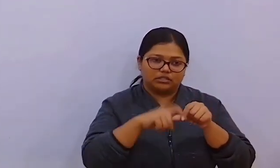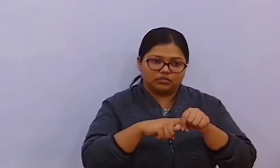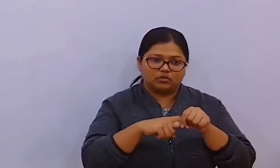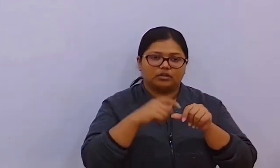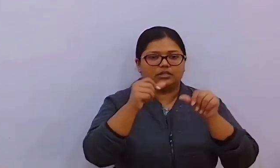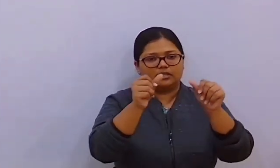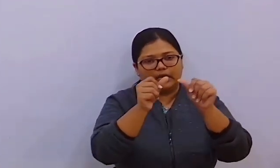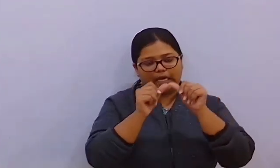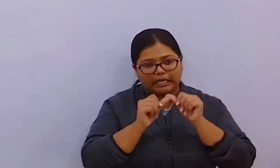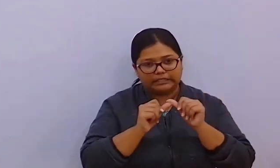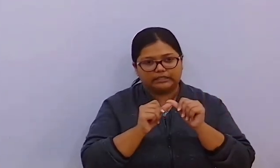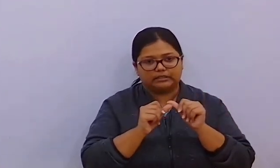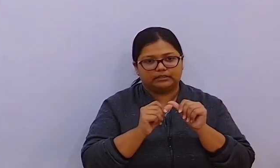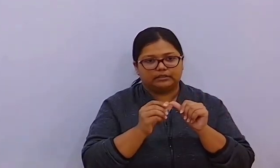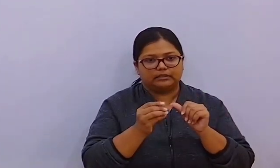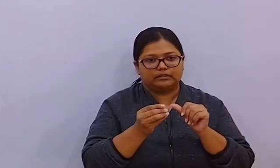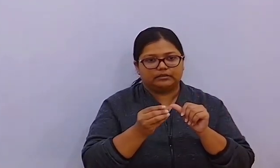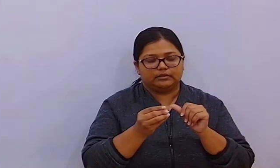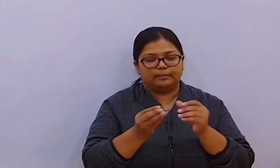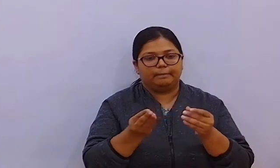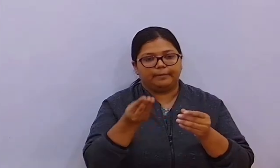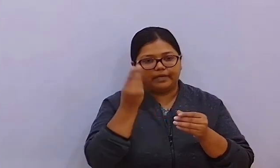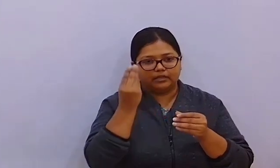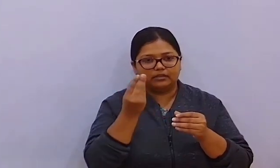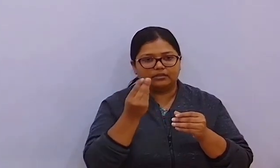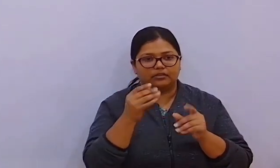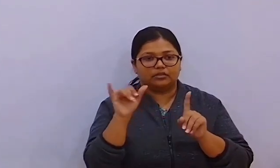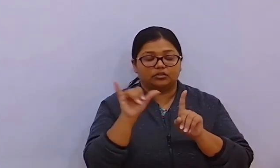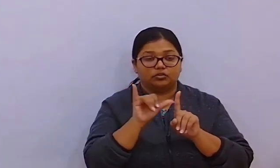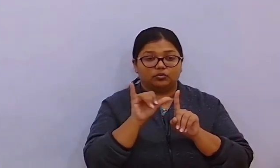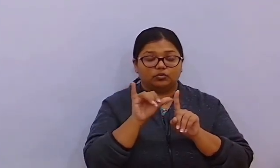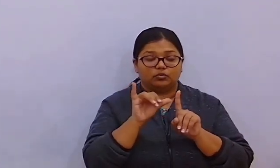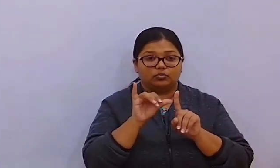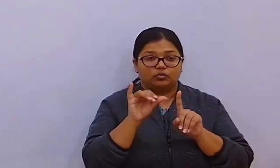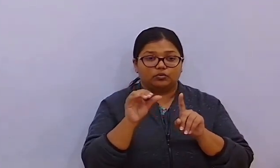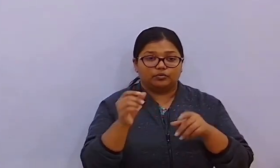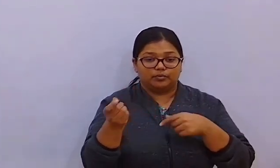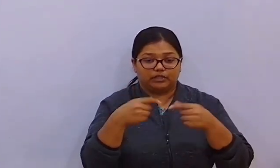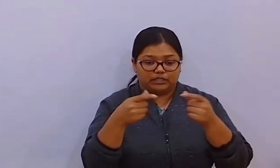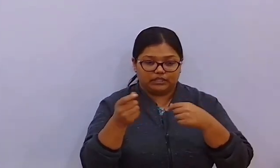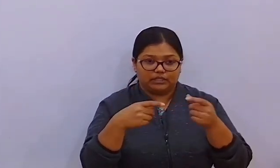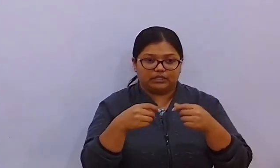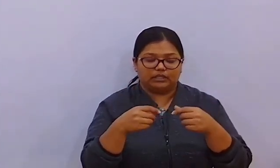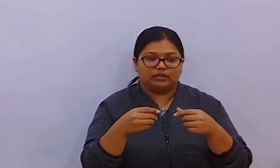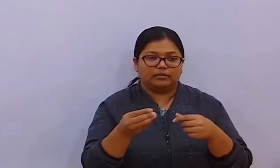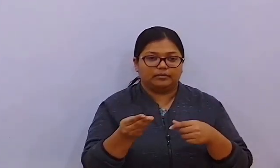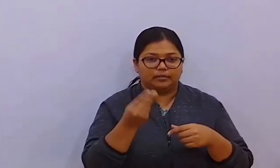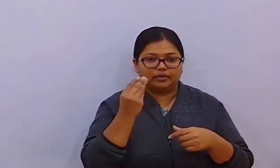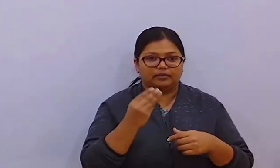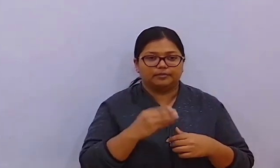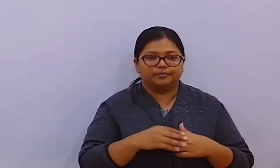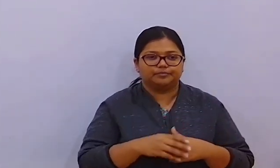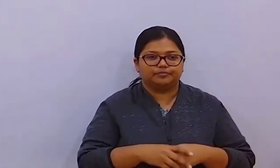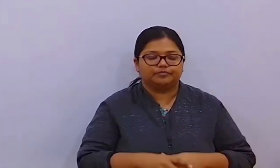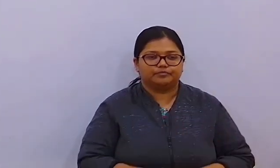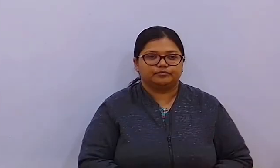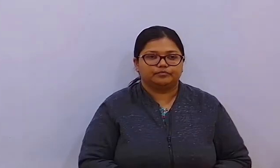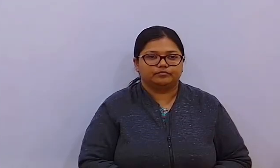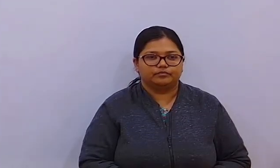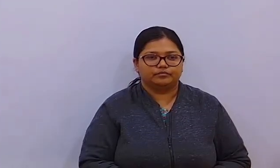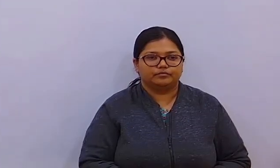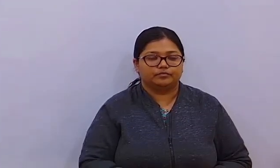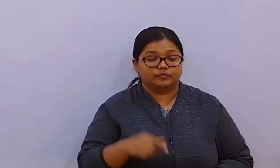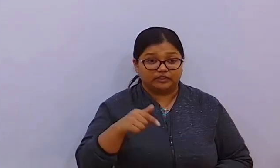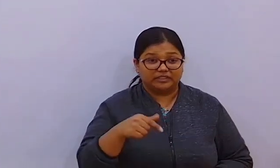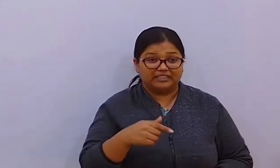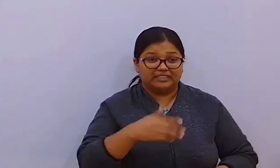और आप लोग जितना ज़्यादा हो सके दिव्यांग बच्चे या स्पेशल बच्चे हैं उन तक इस लिंक को पहुंचाओ, ये आम जनमानस के लिए नहीं, जबकि स्पेशल